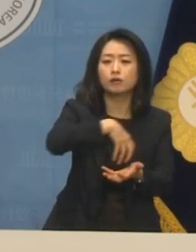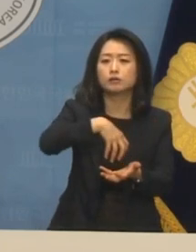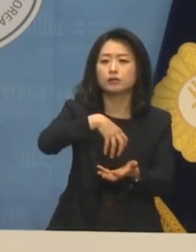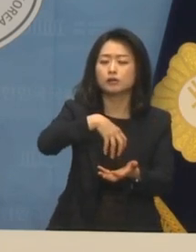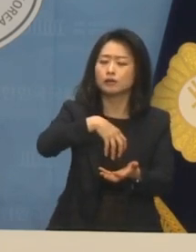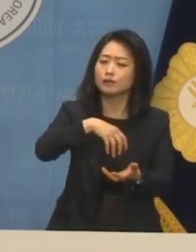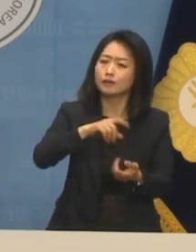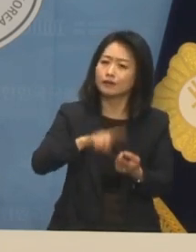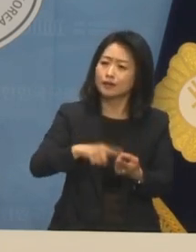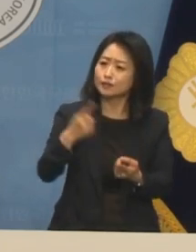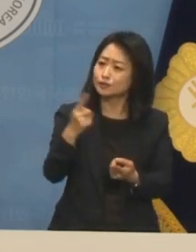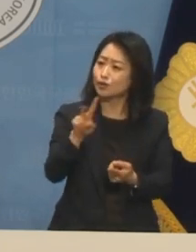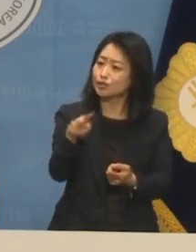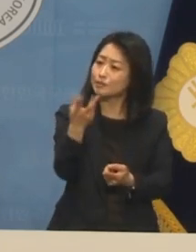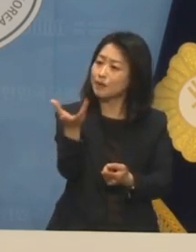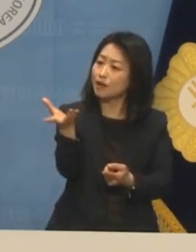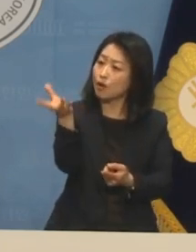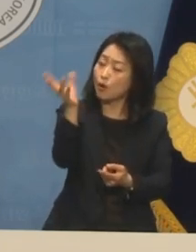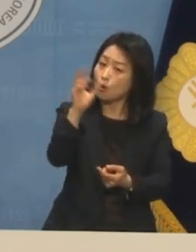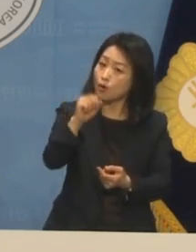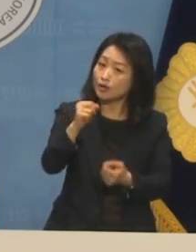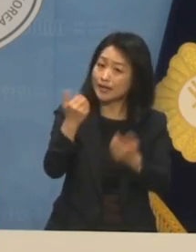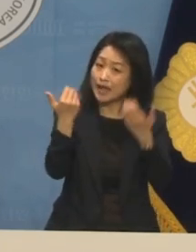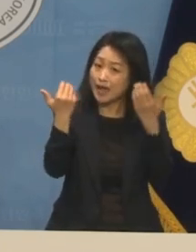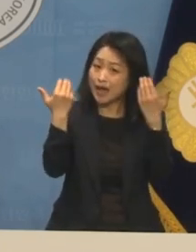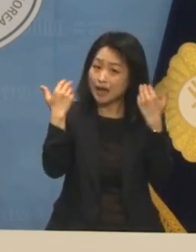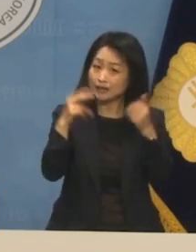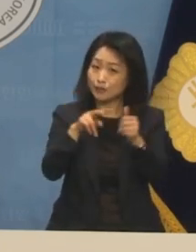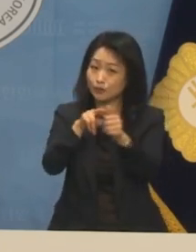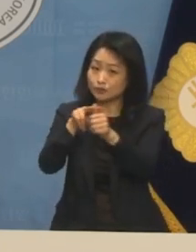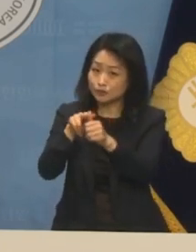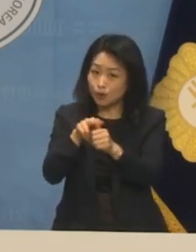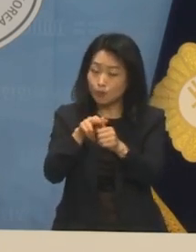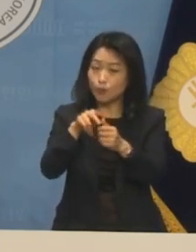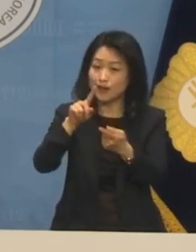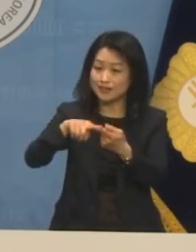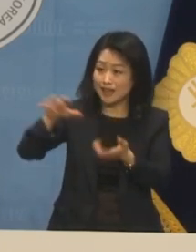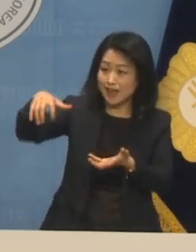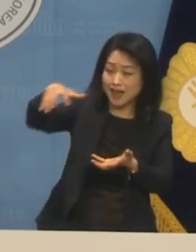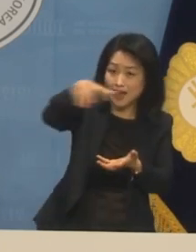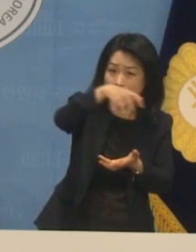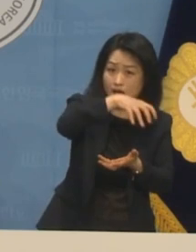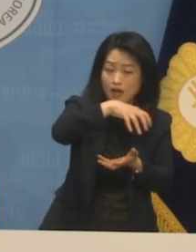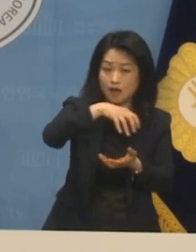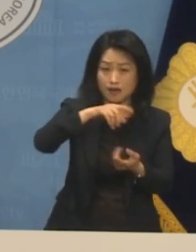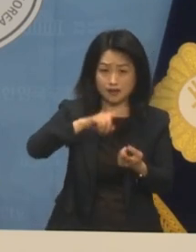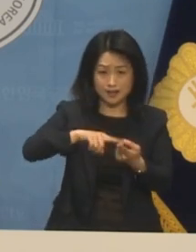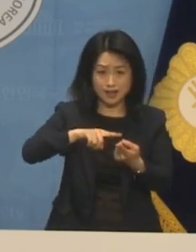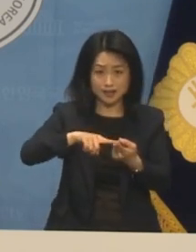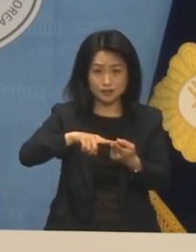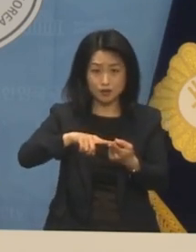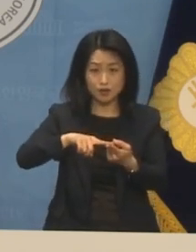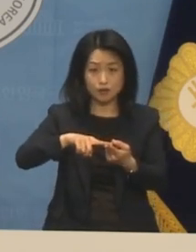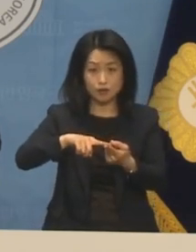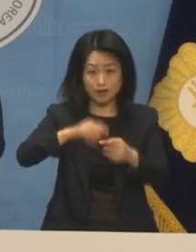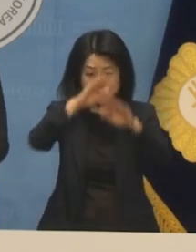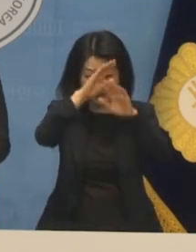이것은 1,200억 원 규모의 학습 데이터 활용 체계 구축 사업의 제안 요청서 안에 들어